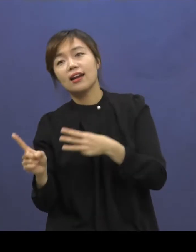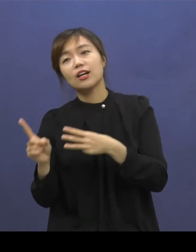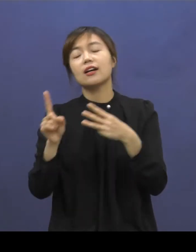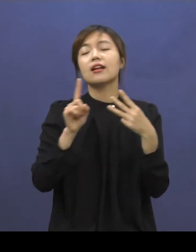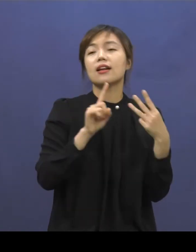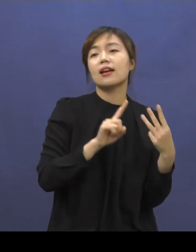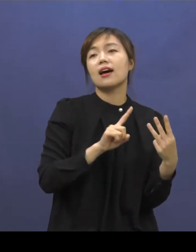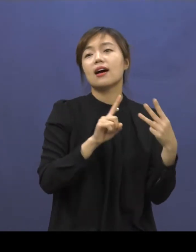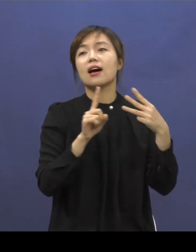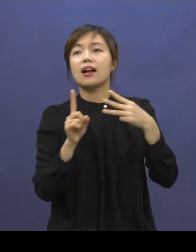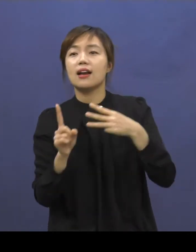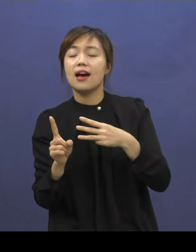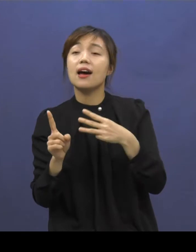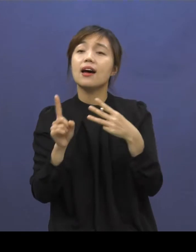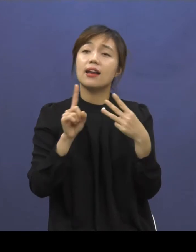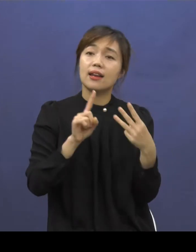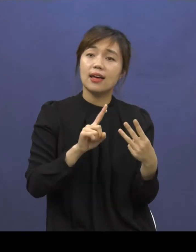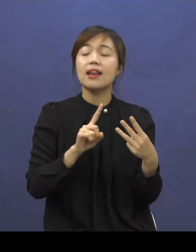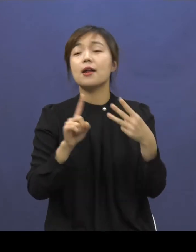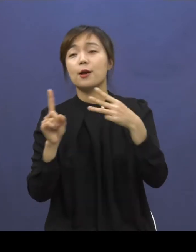우리 한 번 더 우리 마지막 라라라